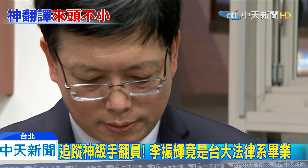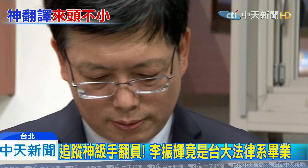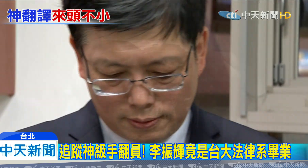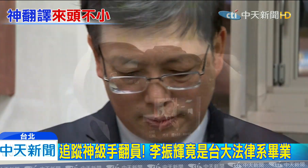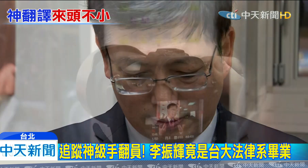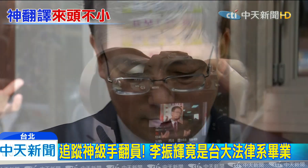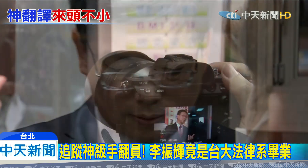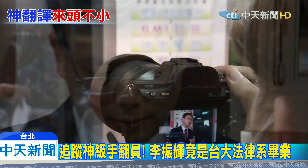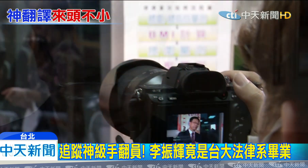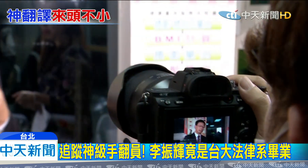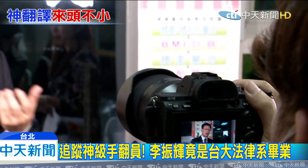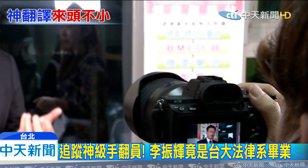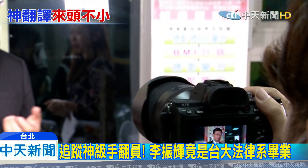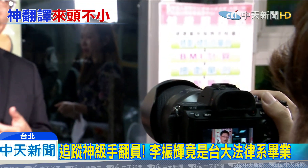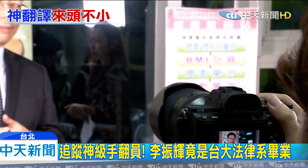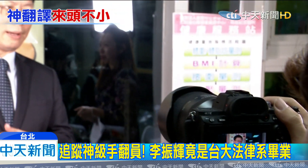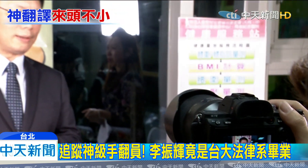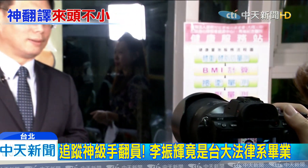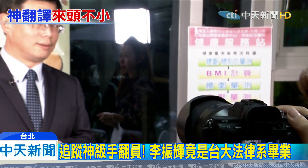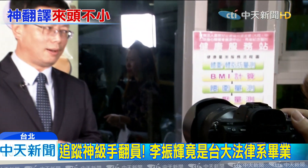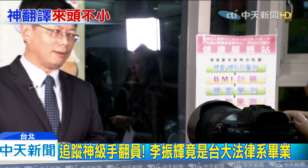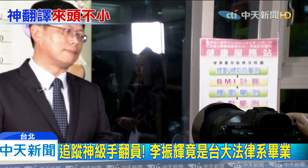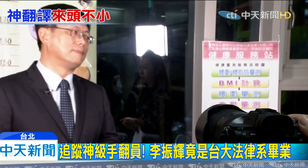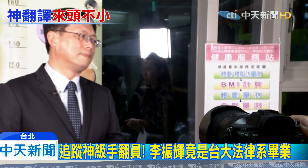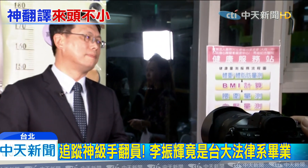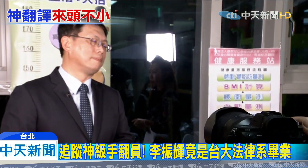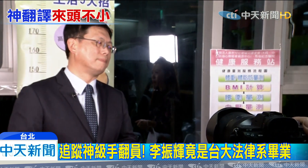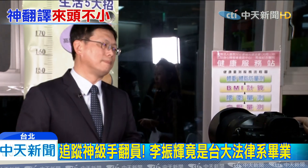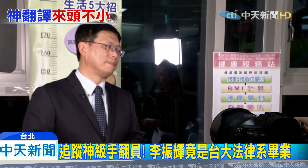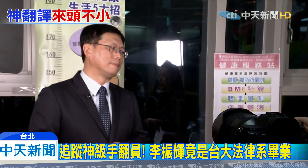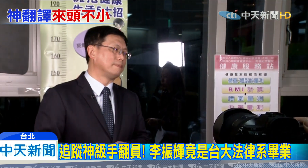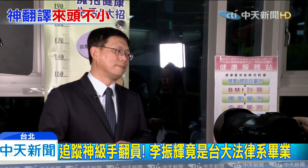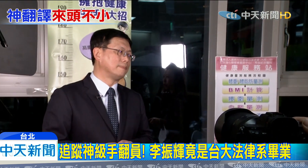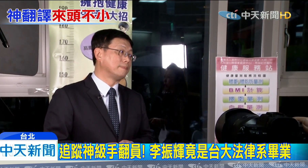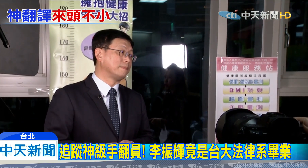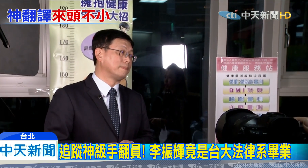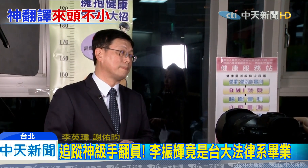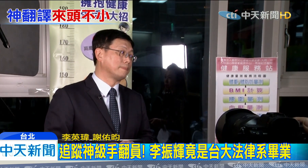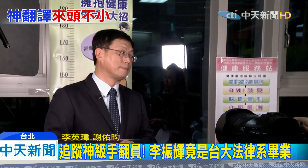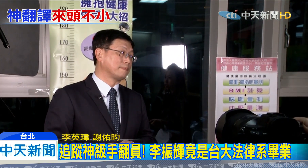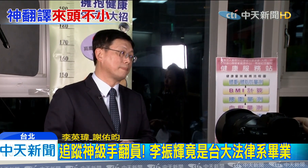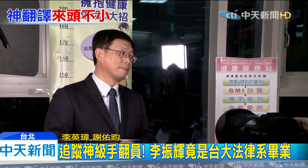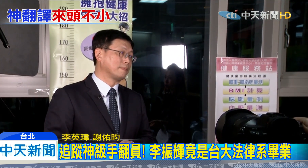寻常律师路，反而在手语翻译中找到自己的一片天。记者林苑、谢佑云台北报道。